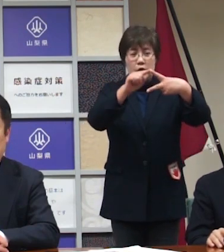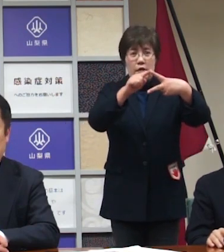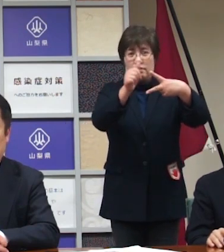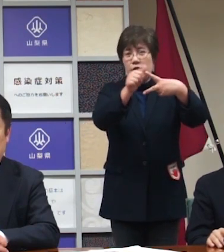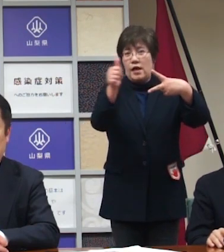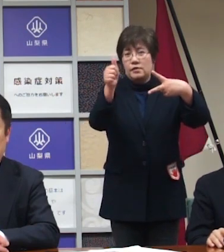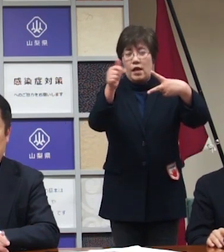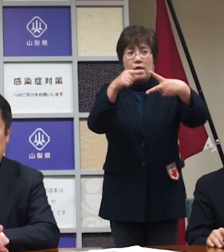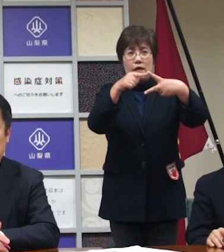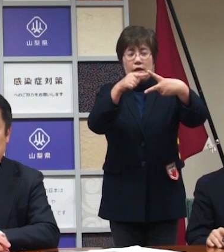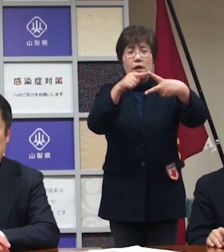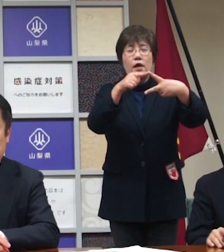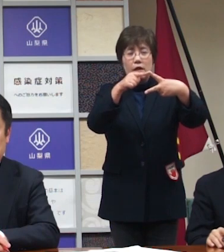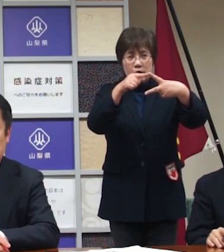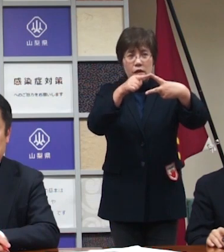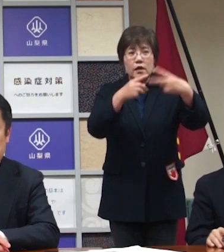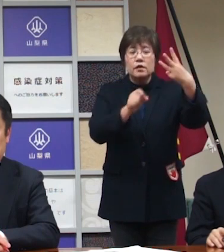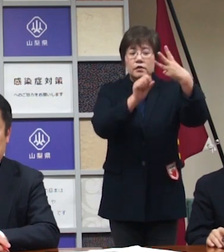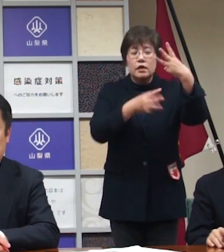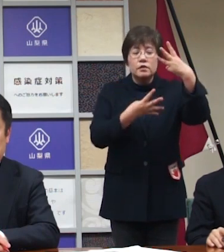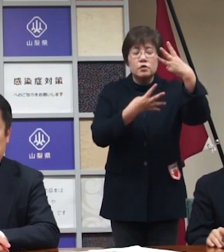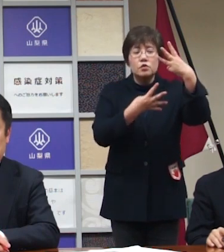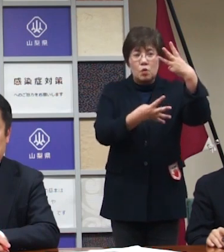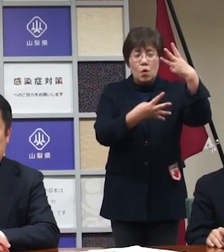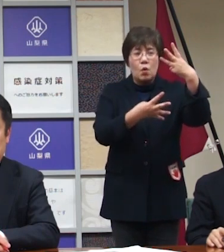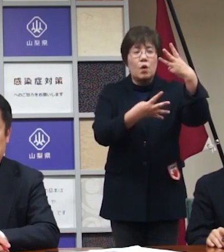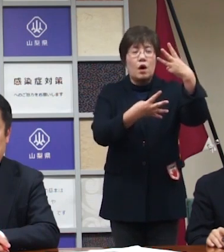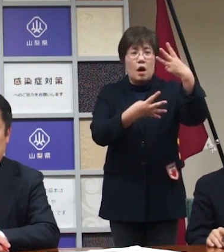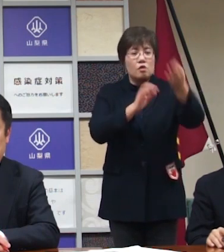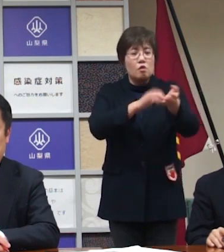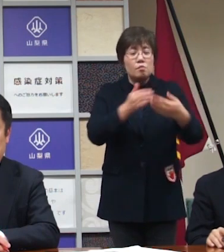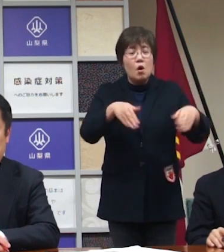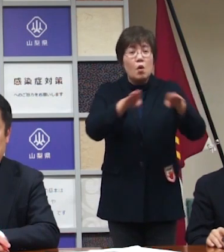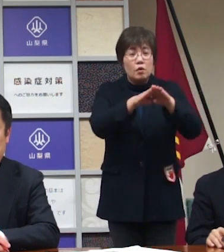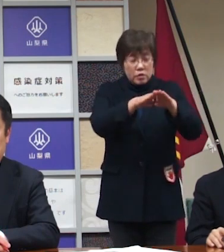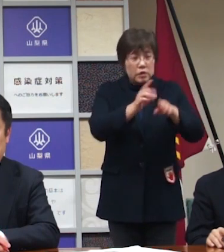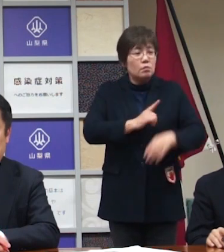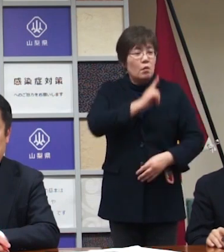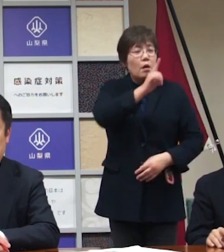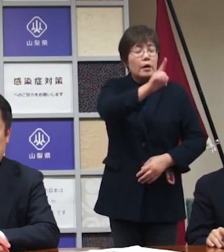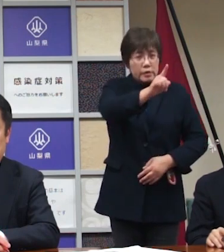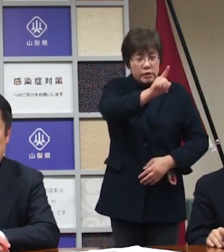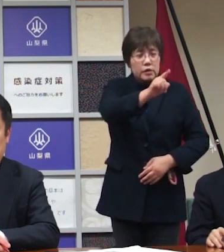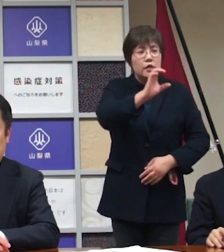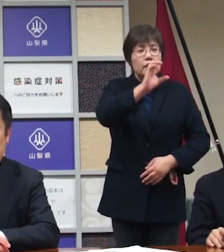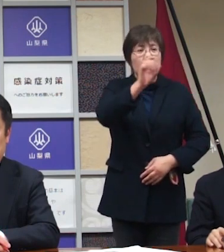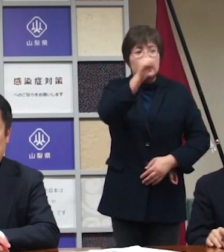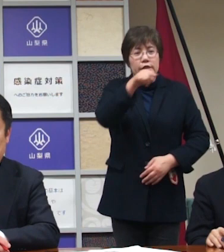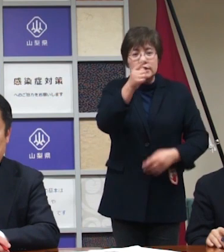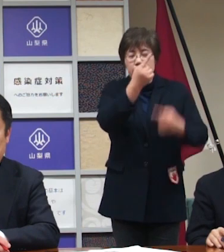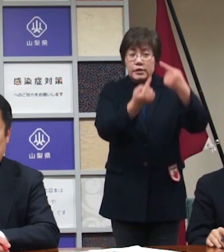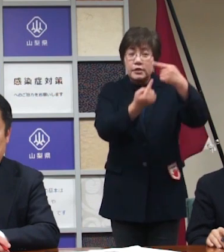ども、4日の医療機関では CT スキャンをしなかったのは、そんだけ症状が出ないのか、